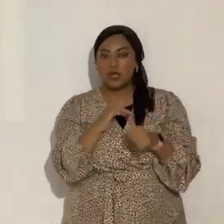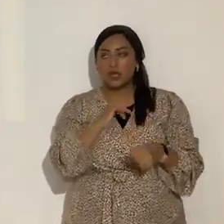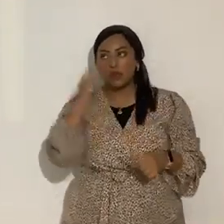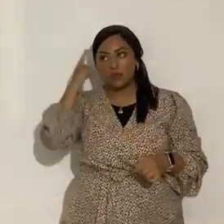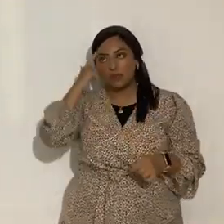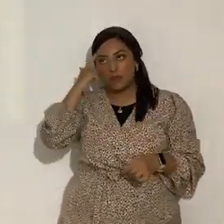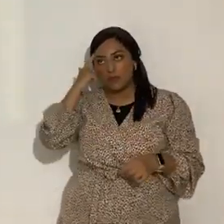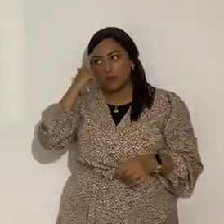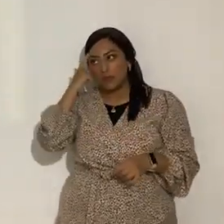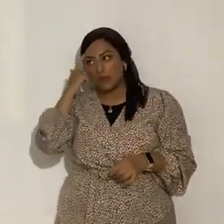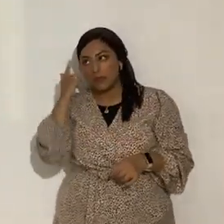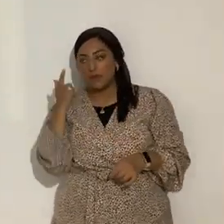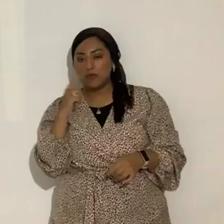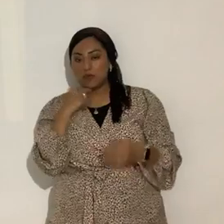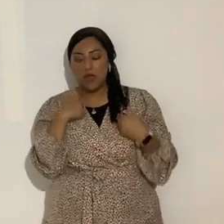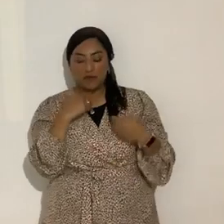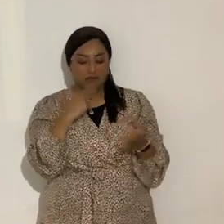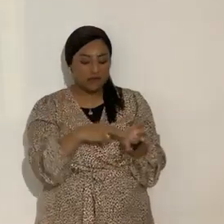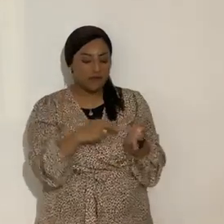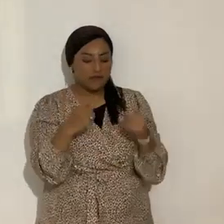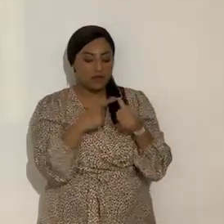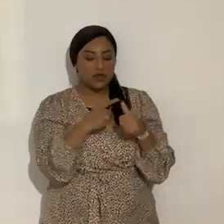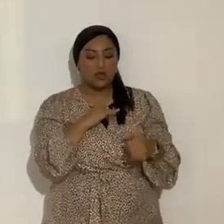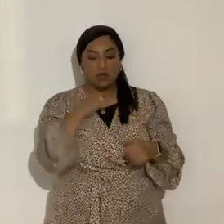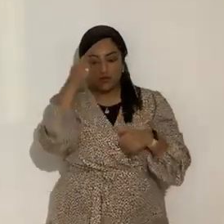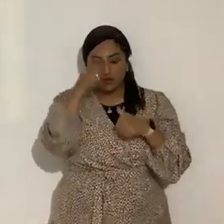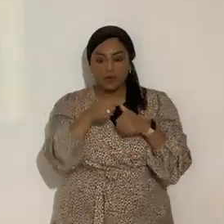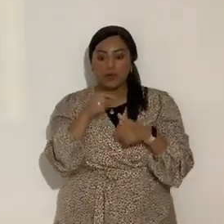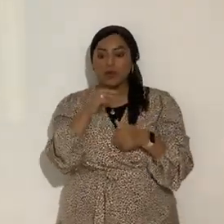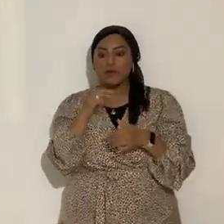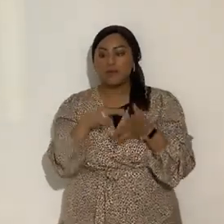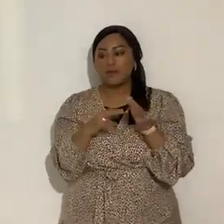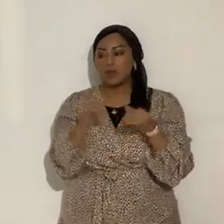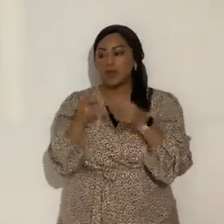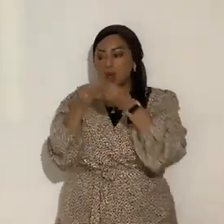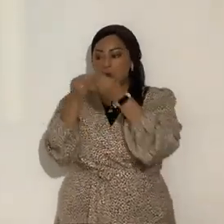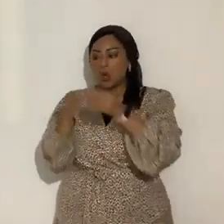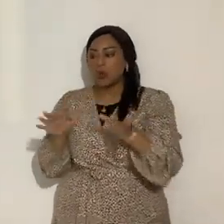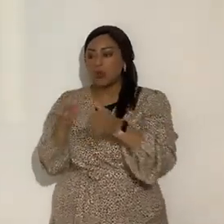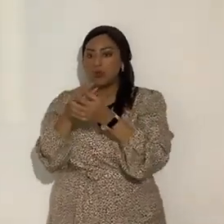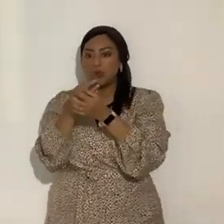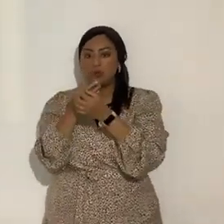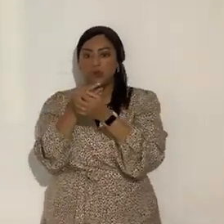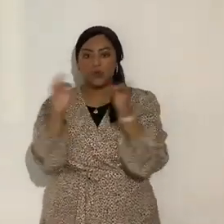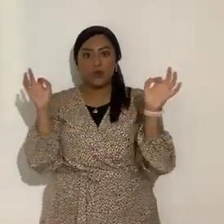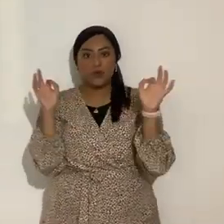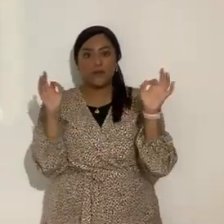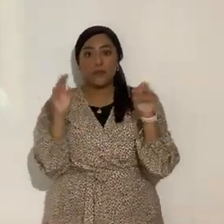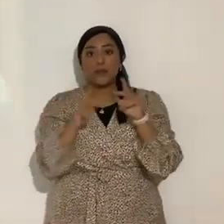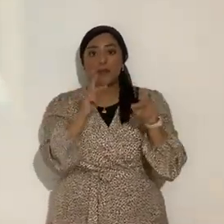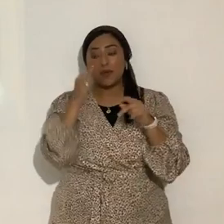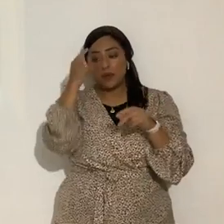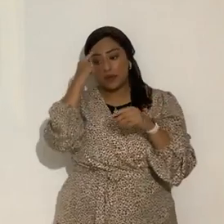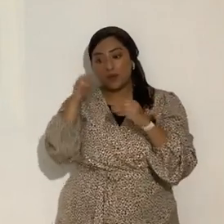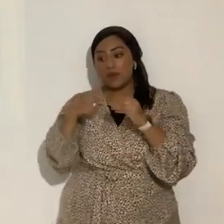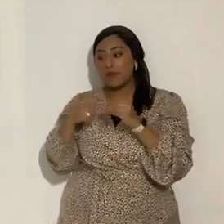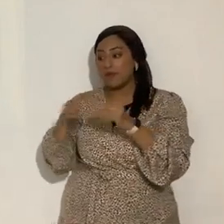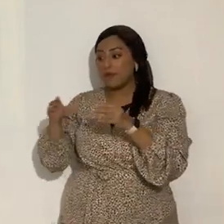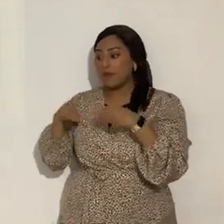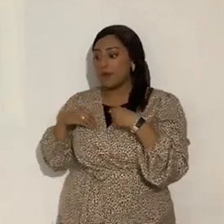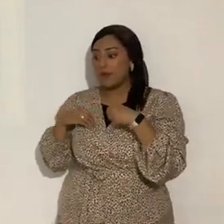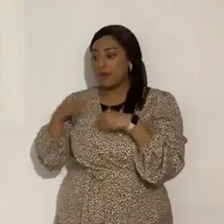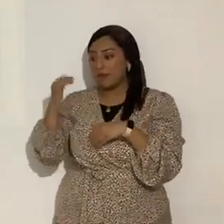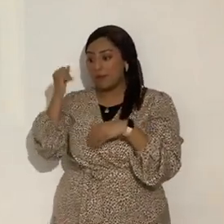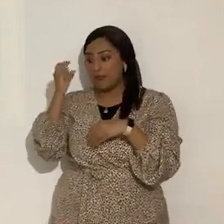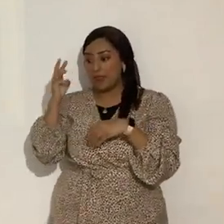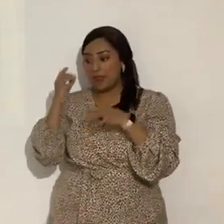viene a mente, para decirlo no lo tengo anotado, pero lo primero que se me viene a mente es perder la libertad. La gente piensa que al aceptar la voluntad